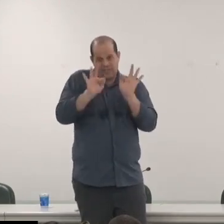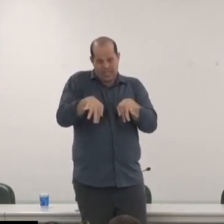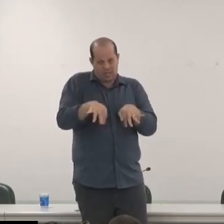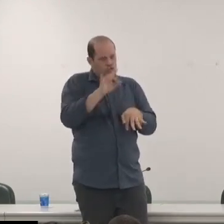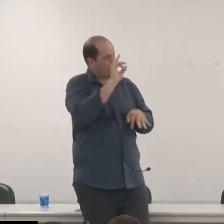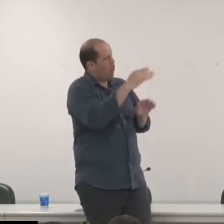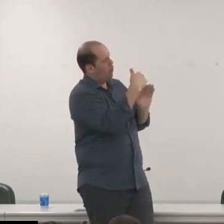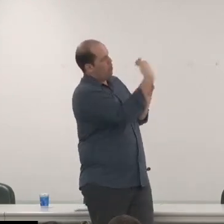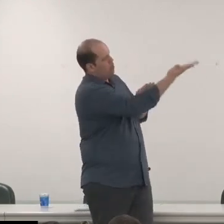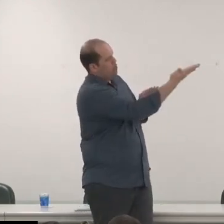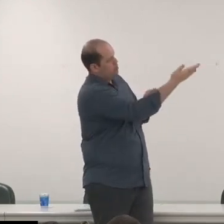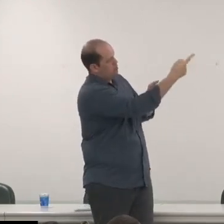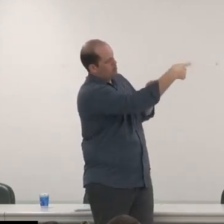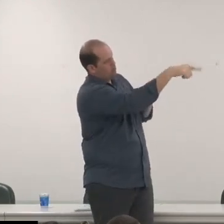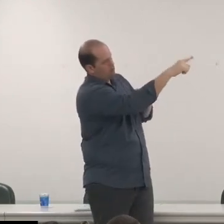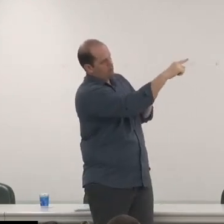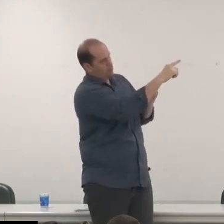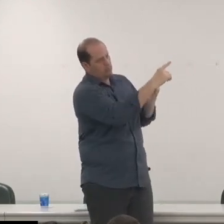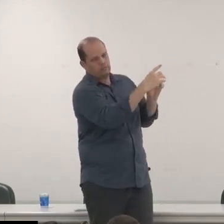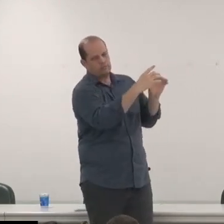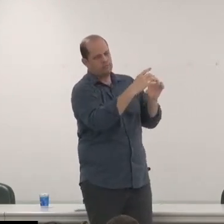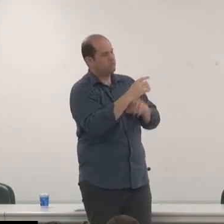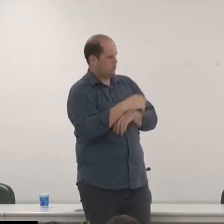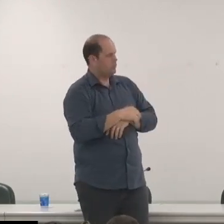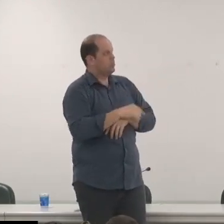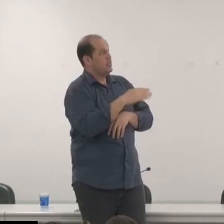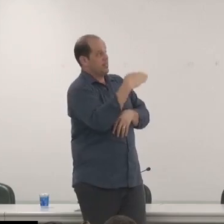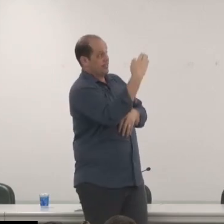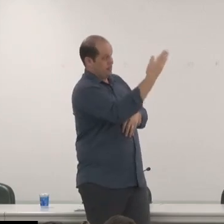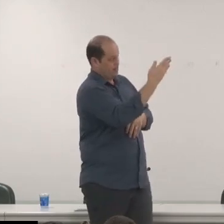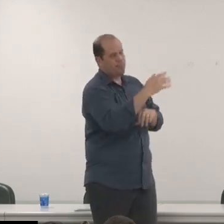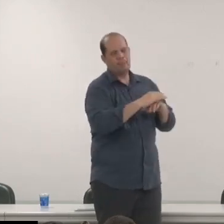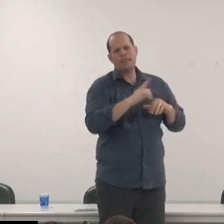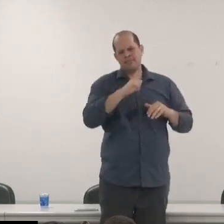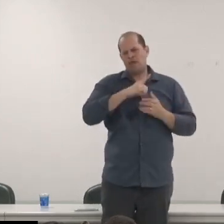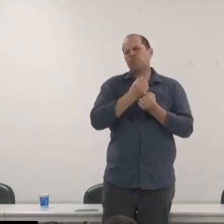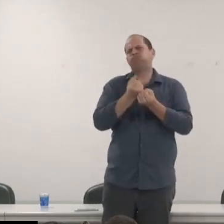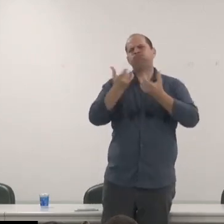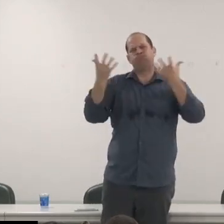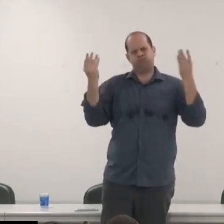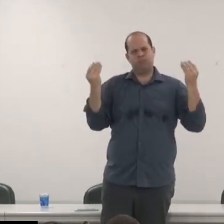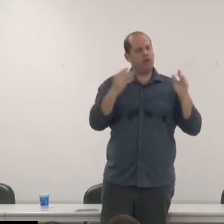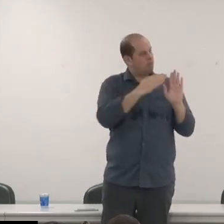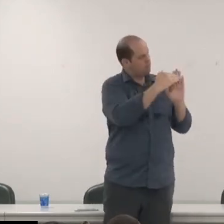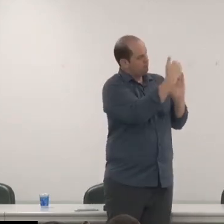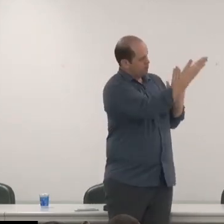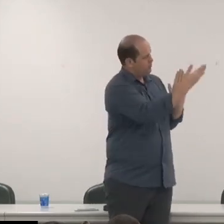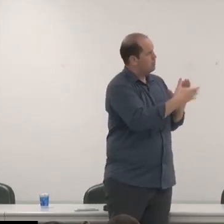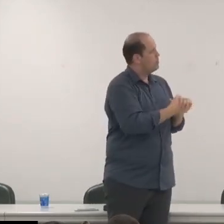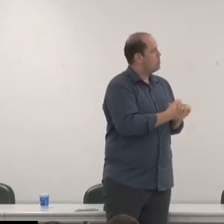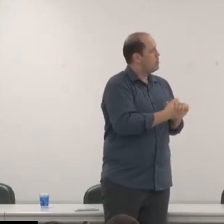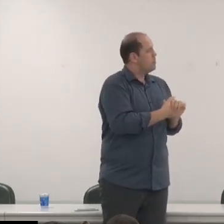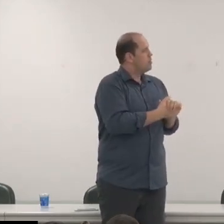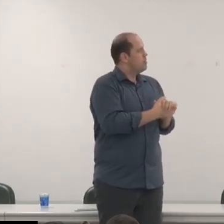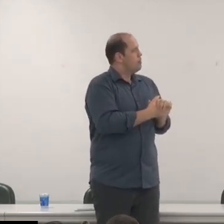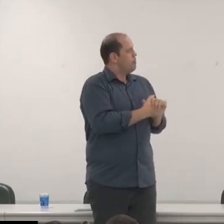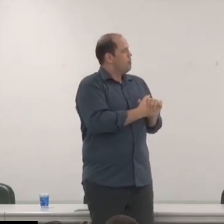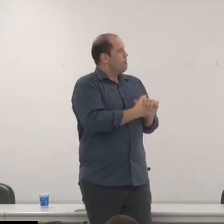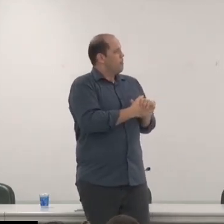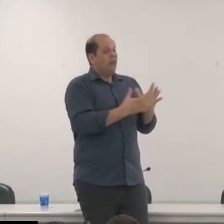da minha tese, então aqui eu já estou falando, a gente teve 3.141 e os itens